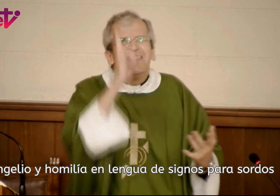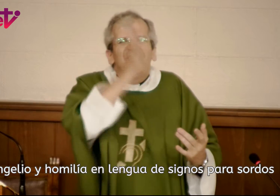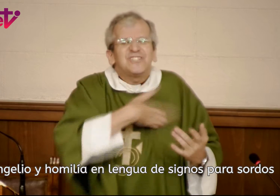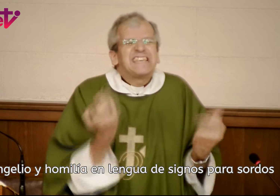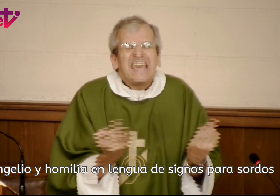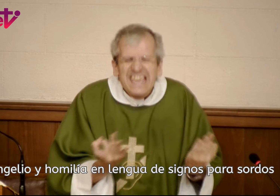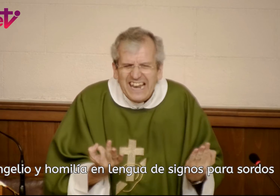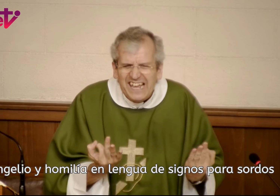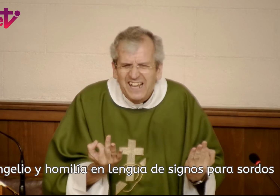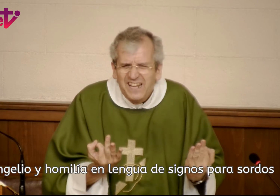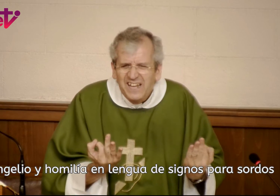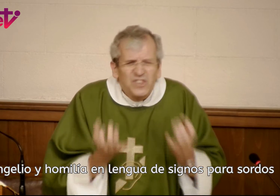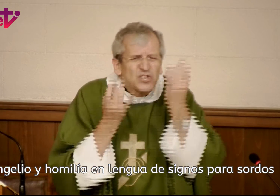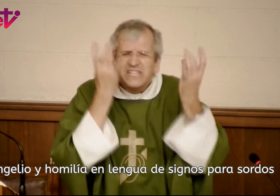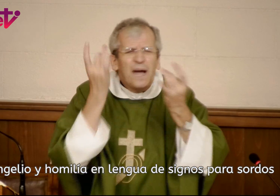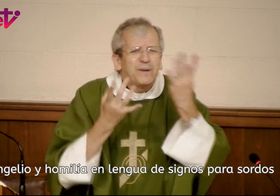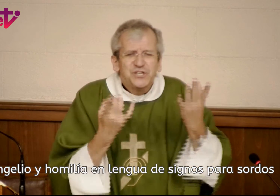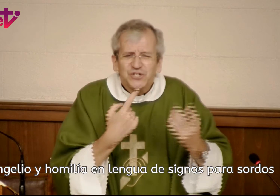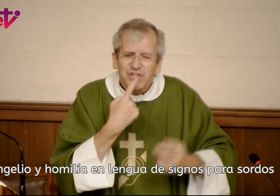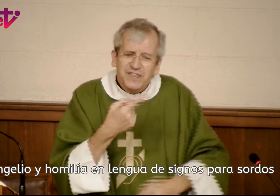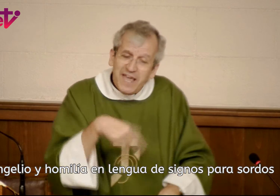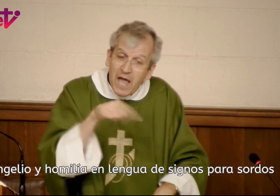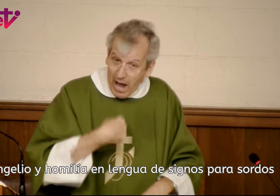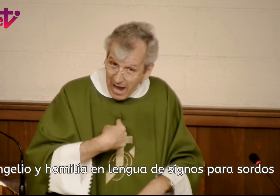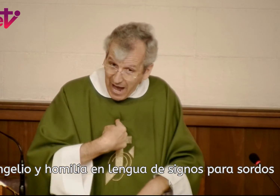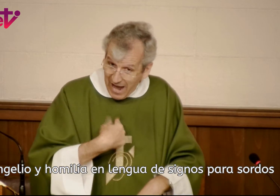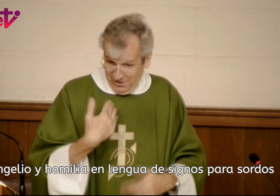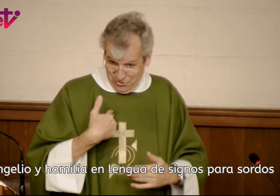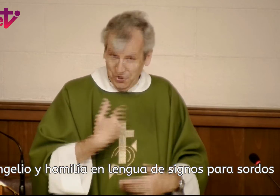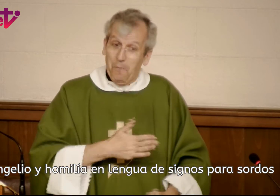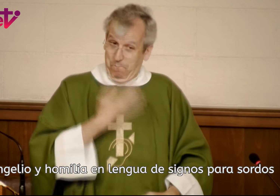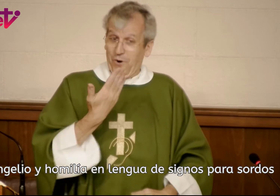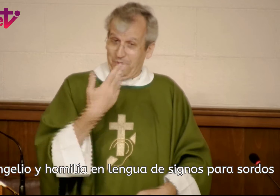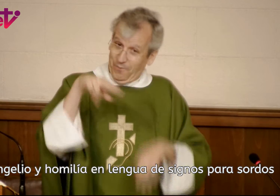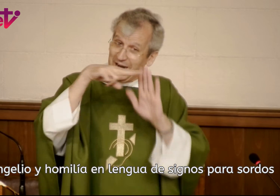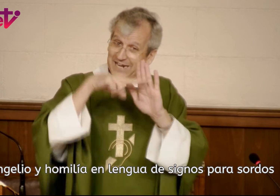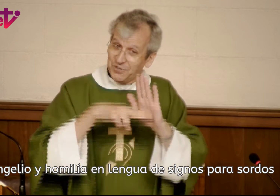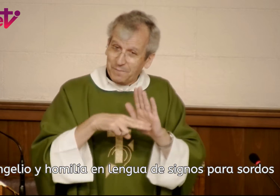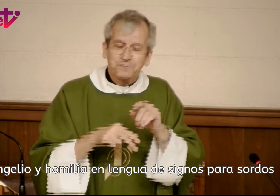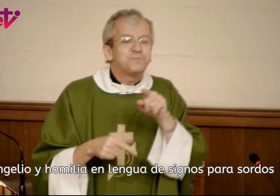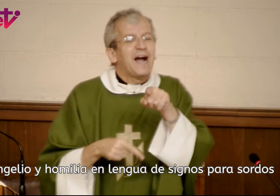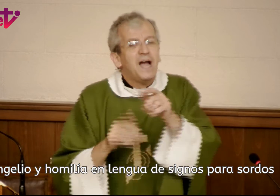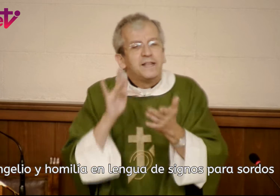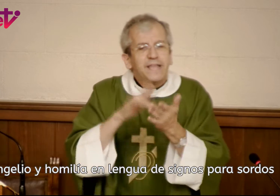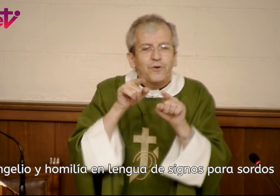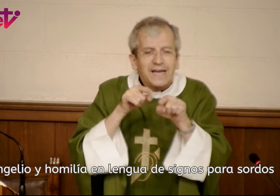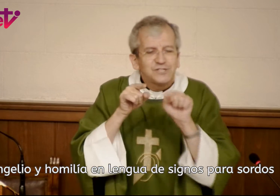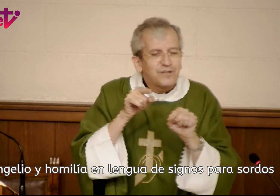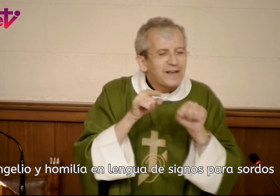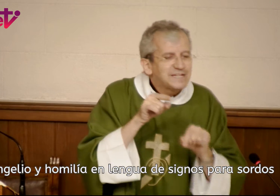¿Dios qué quiere? Dios es caprichoso y dice, yo puedo poner las normas. Pues mira,